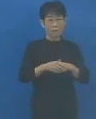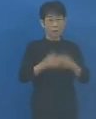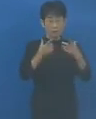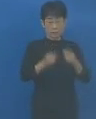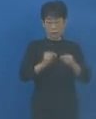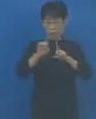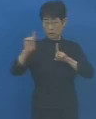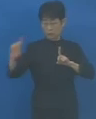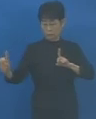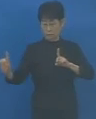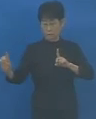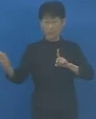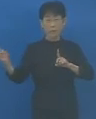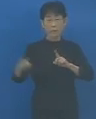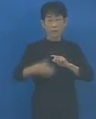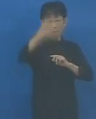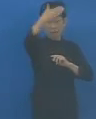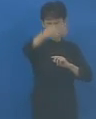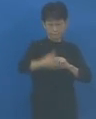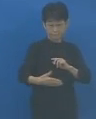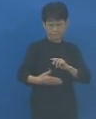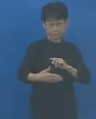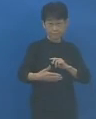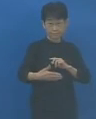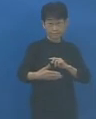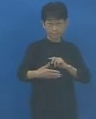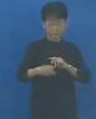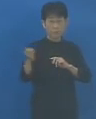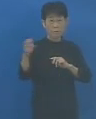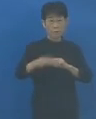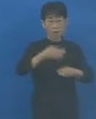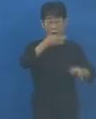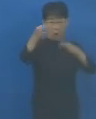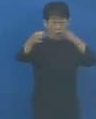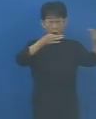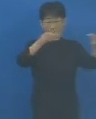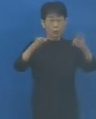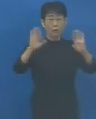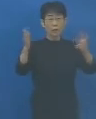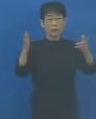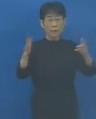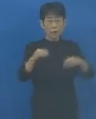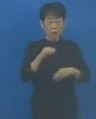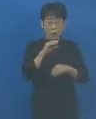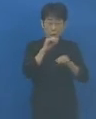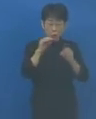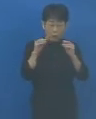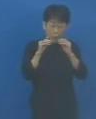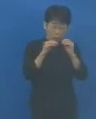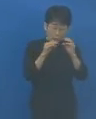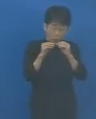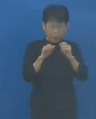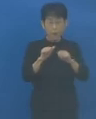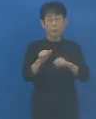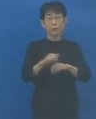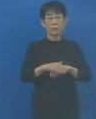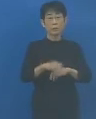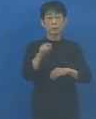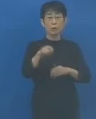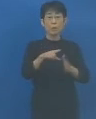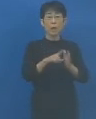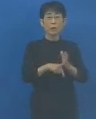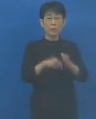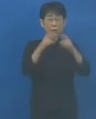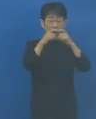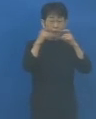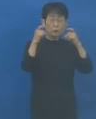ったり遮蔽物があったり、あるいは大声を出さない、そういうような状況の中であれば、マスクの着